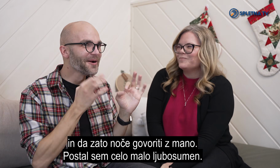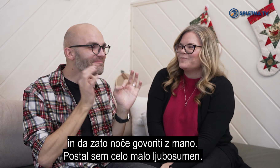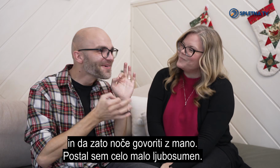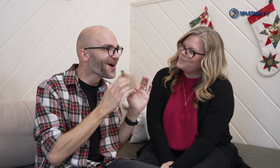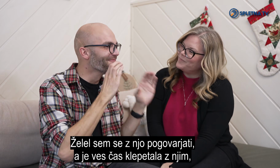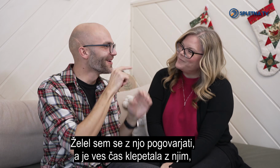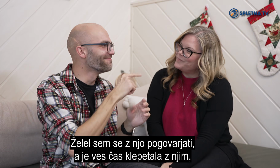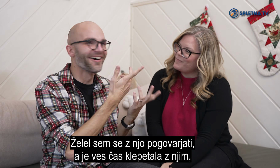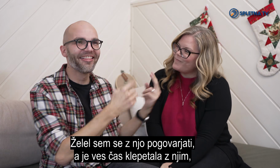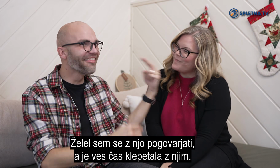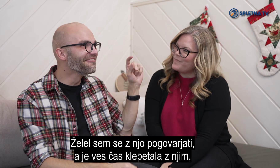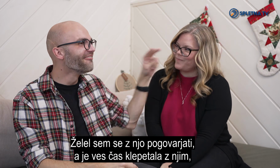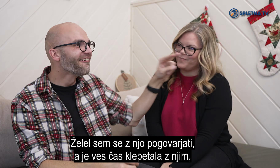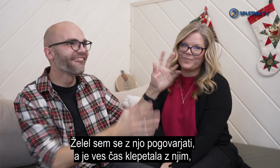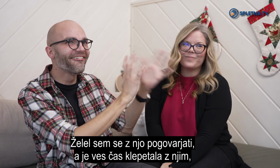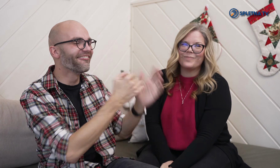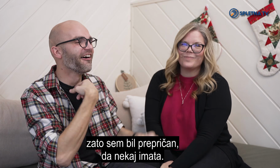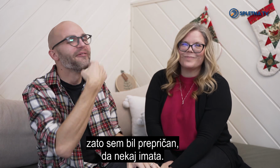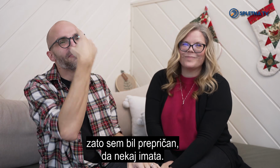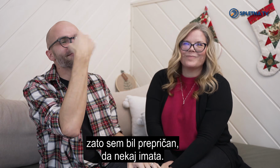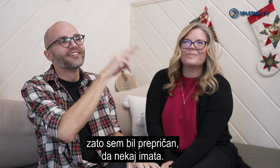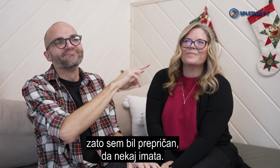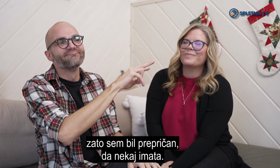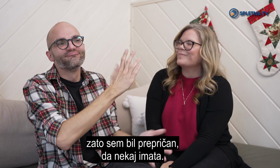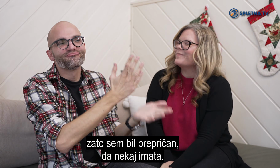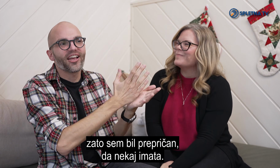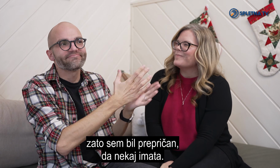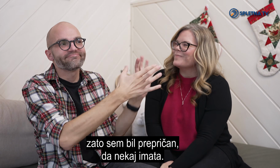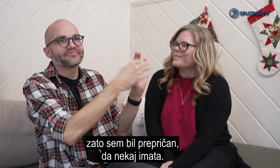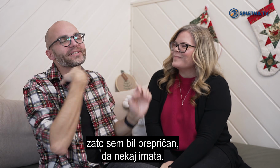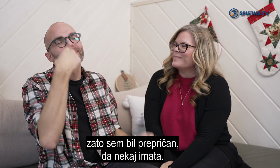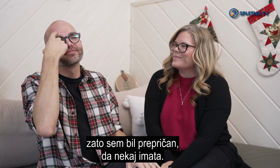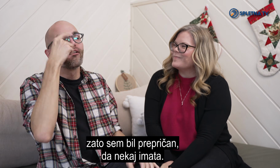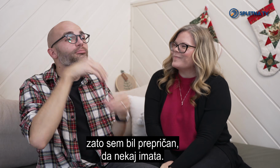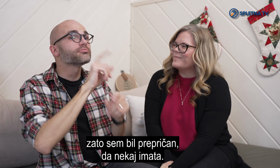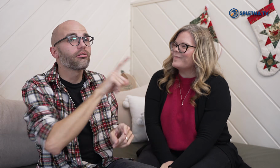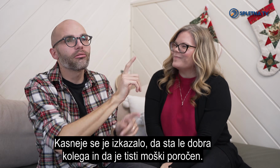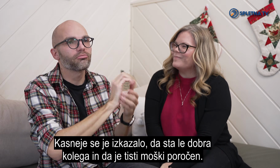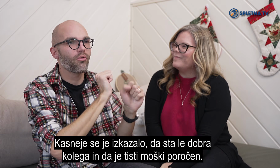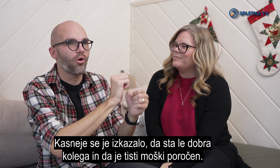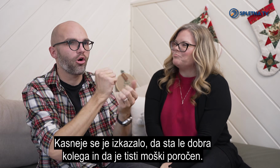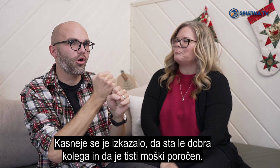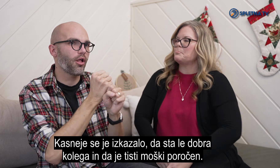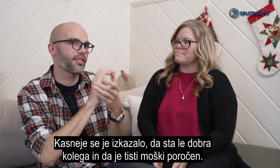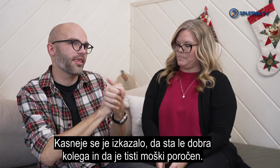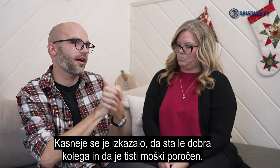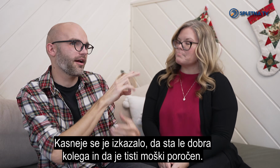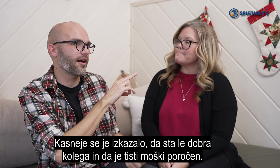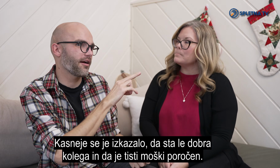se zanj zanima in da zato noče govoriti z mano. Postal sem celo malo ljubosumen. Želel sem se z njo pogovarjati, a je ves čas